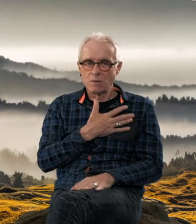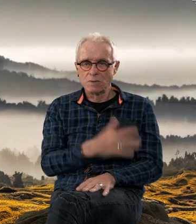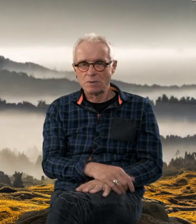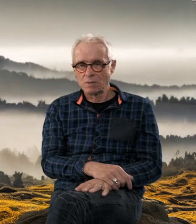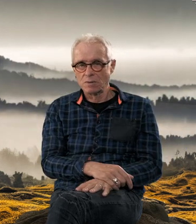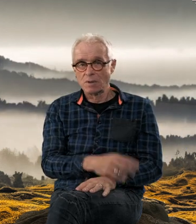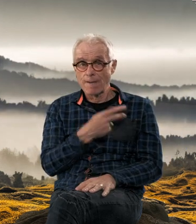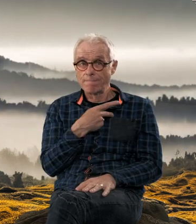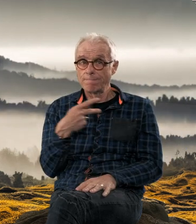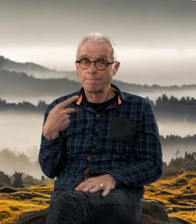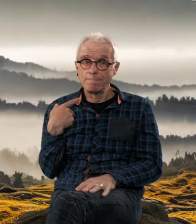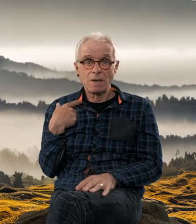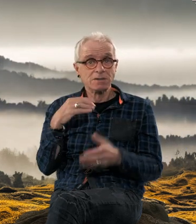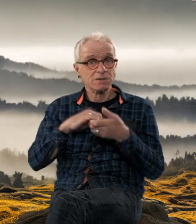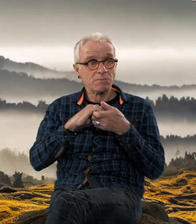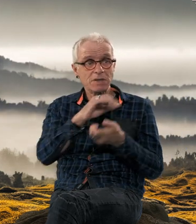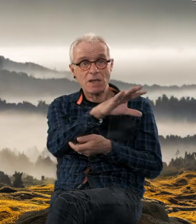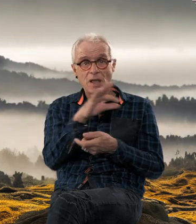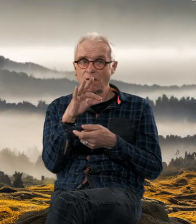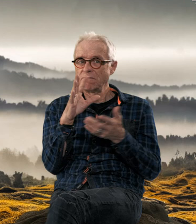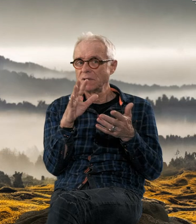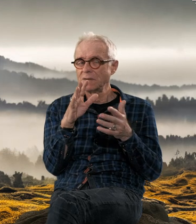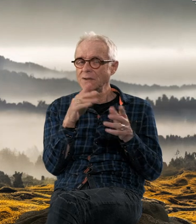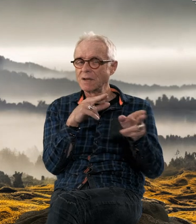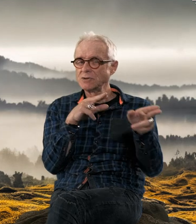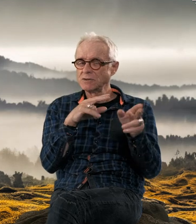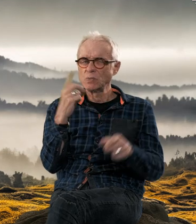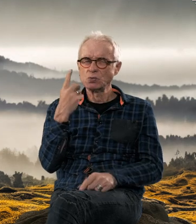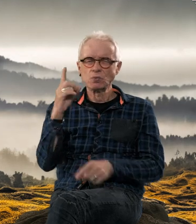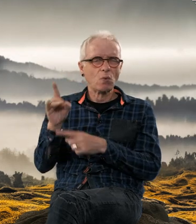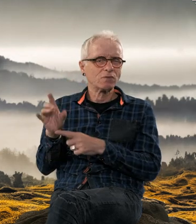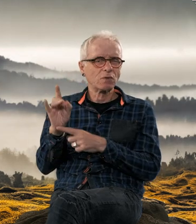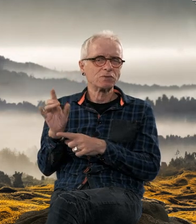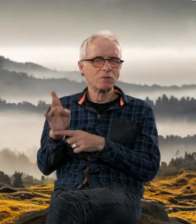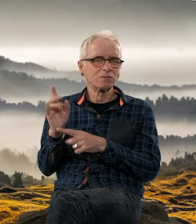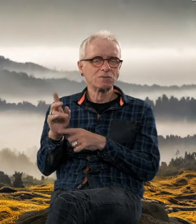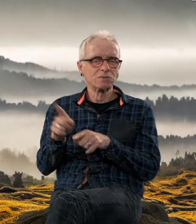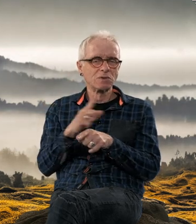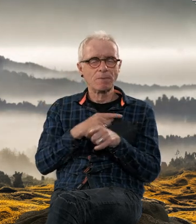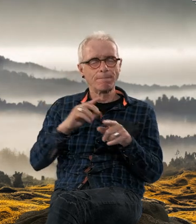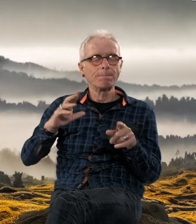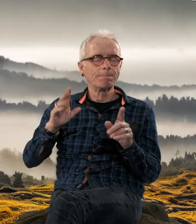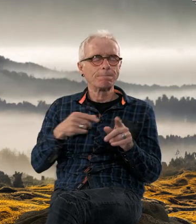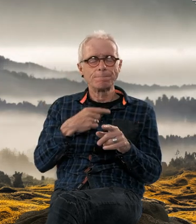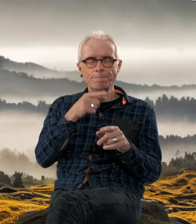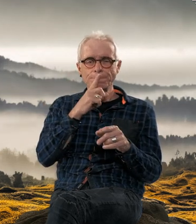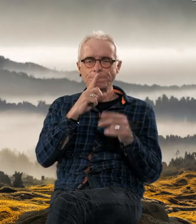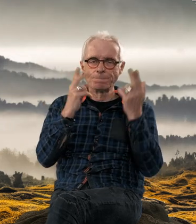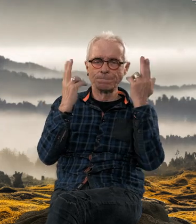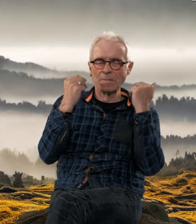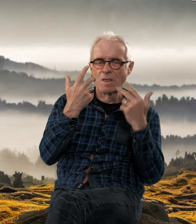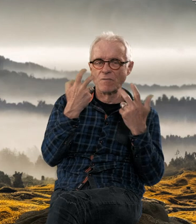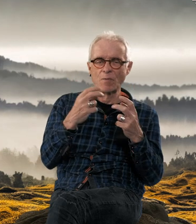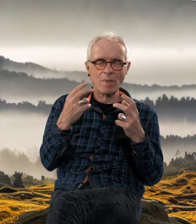Des princes de ses amis l'invitèrent à chasser. Il s'y refusa toujours, croyant, par cette sorte de pénitence, détourner son malheur,